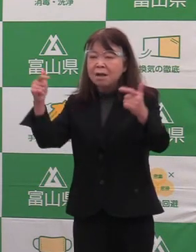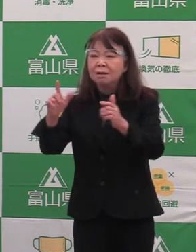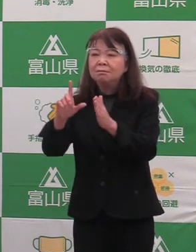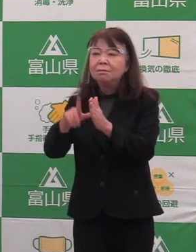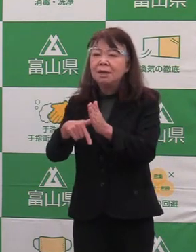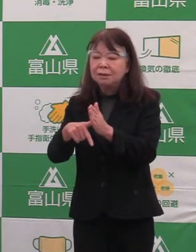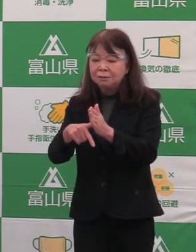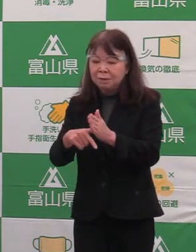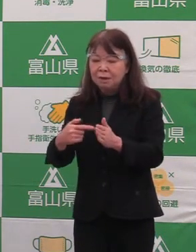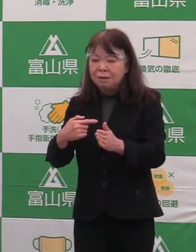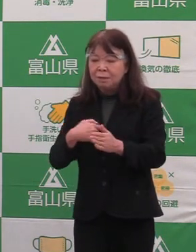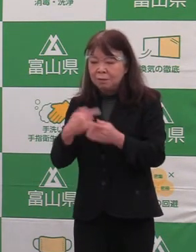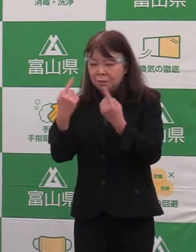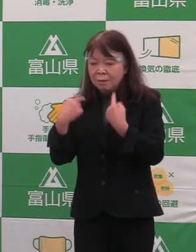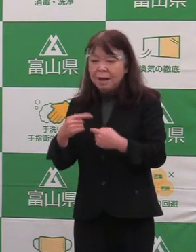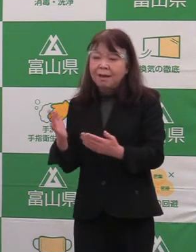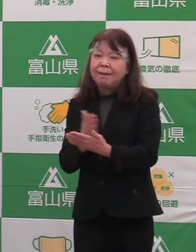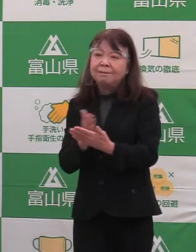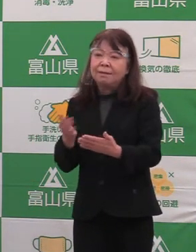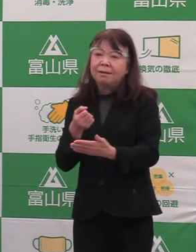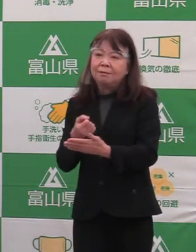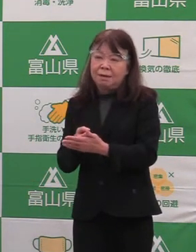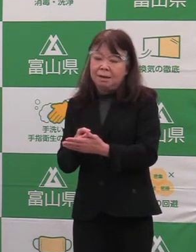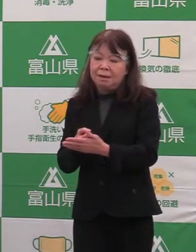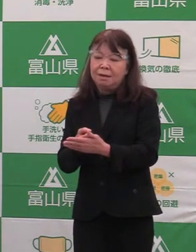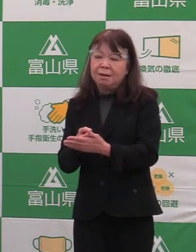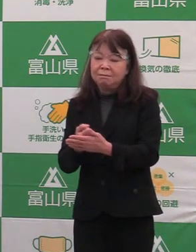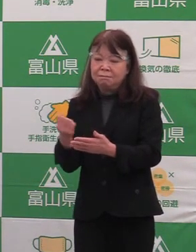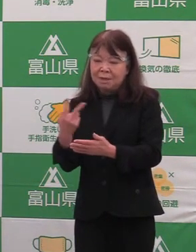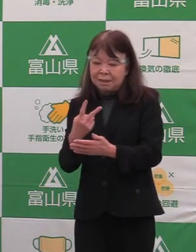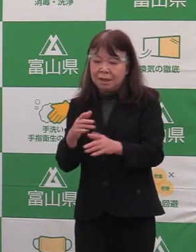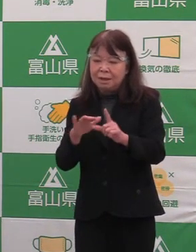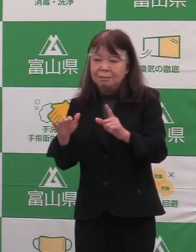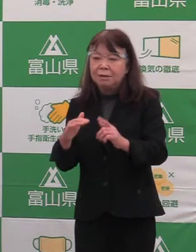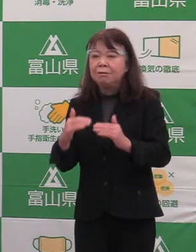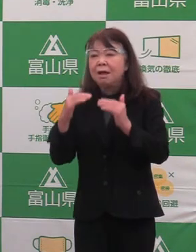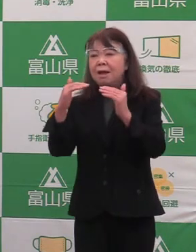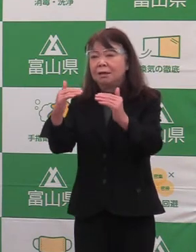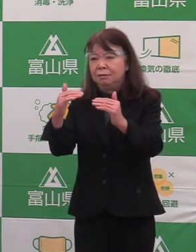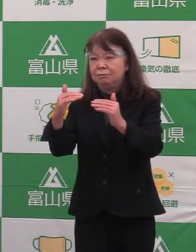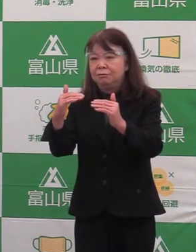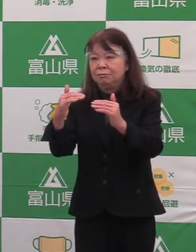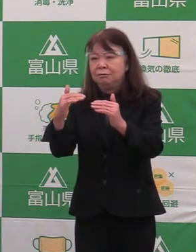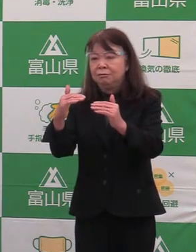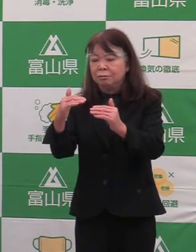には私の判断で、また切り替えることもあるということです。